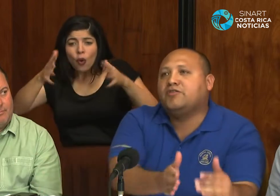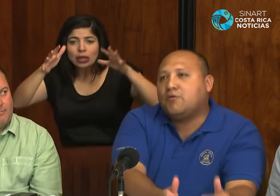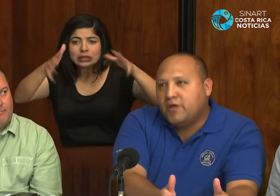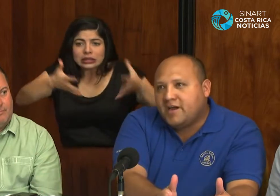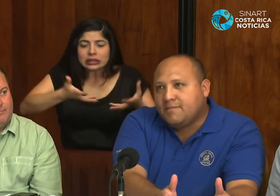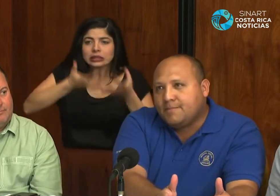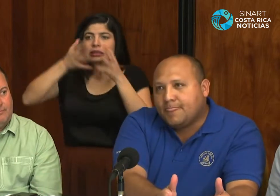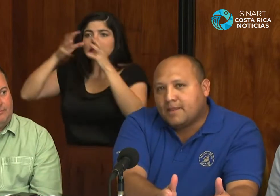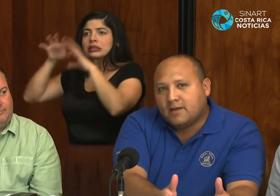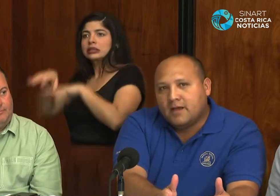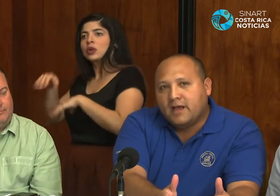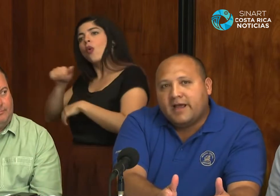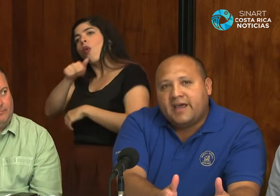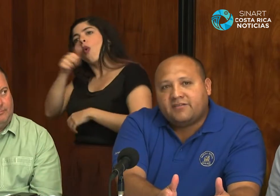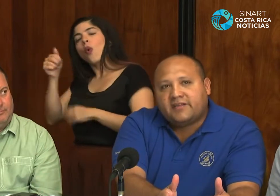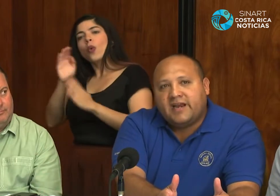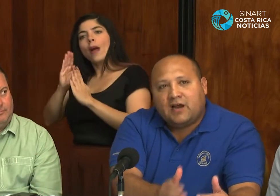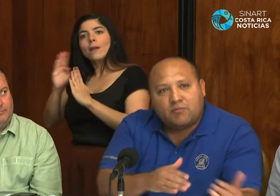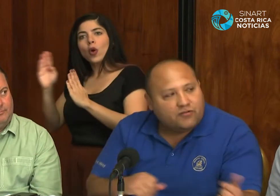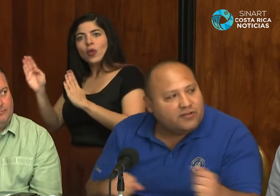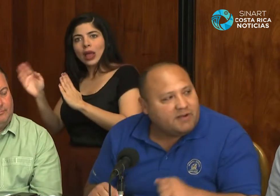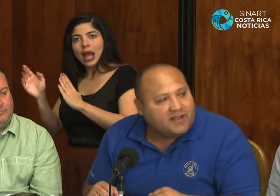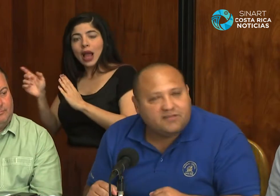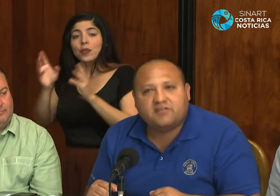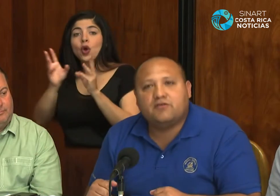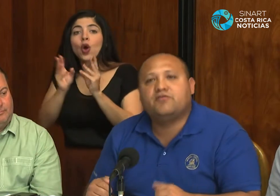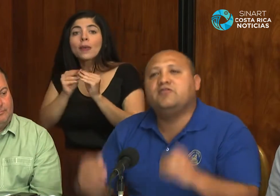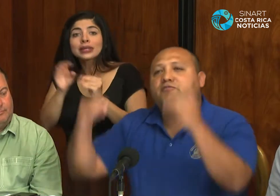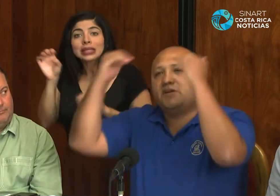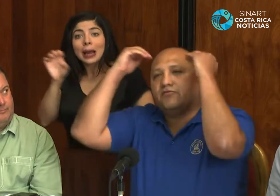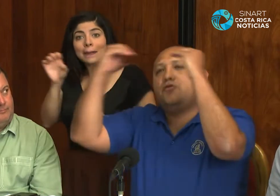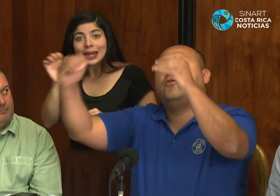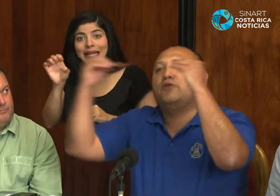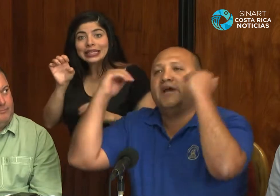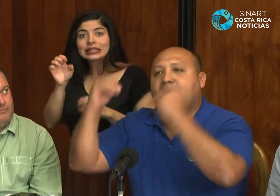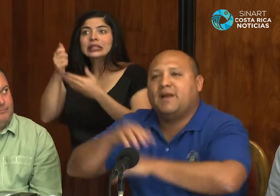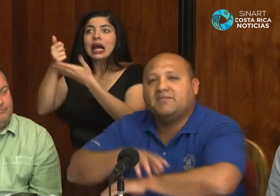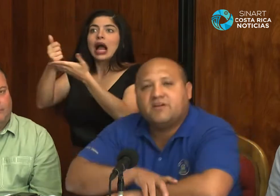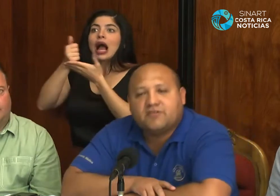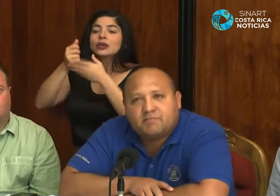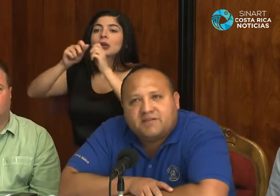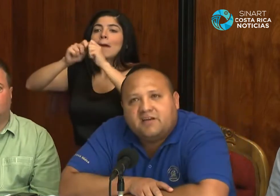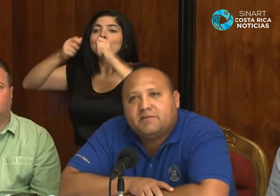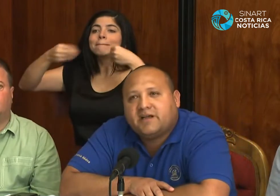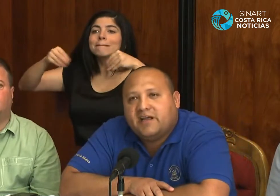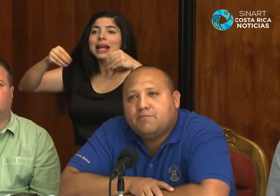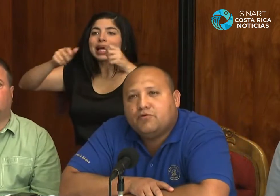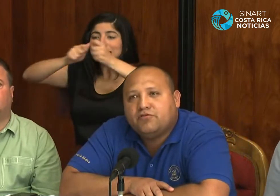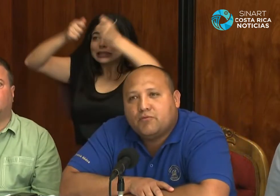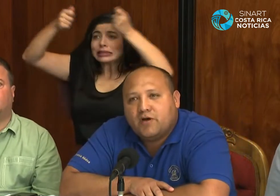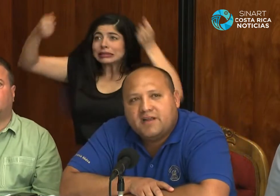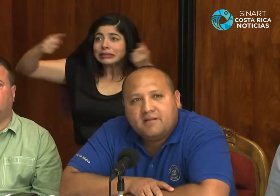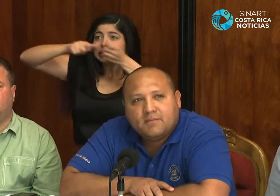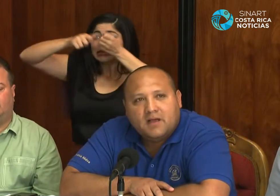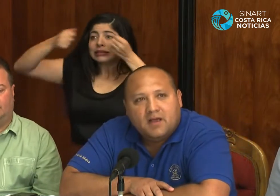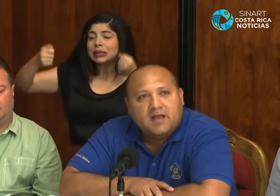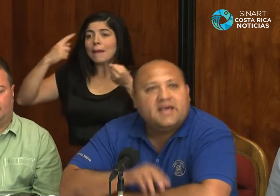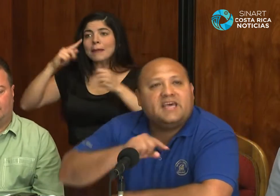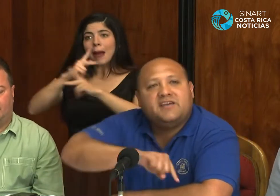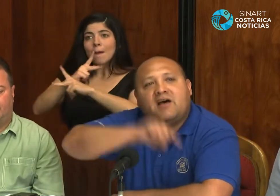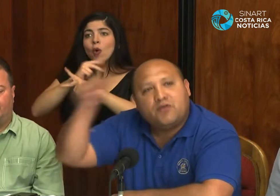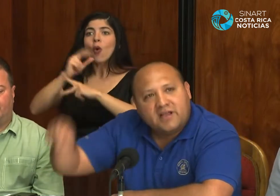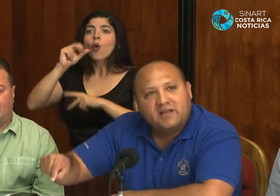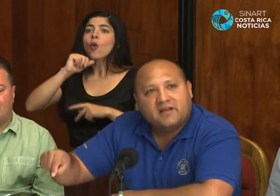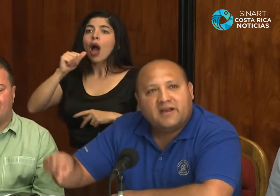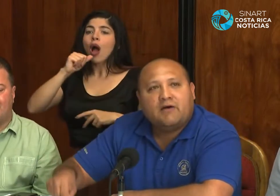protección a otra bodega. La Comisión de Emergencias inclusive nos prestó plásticos especiales para que el equipo no se mojara